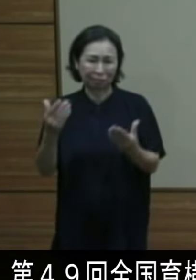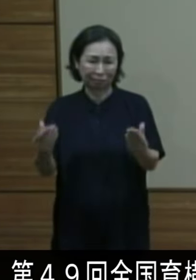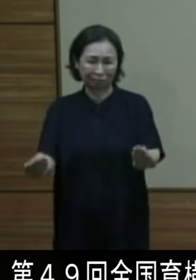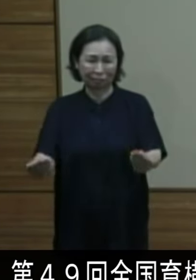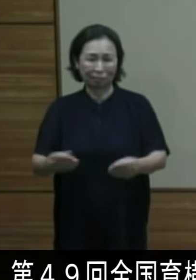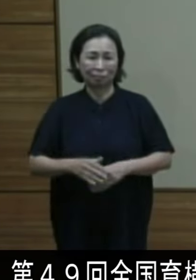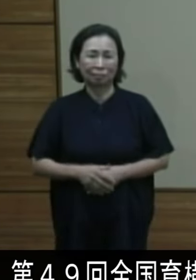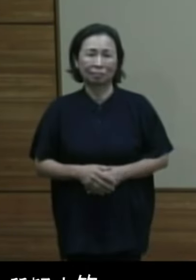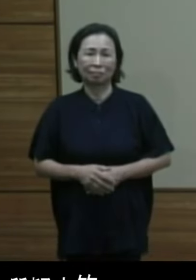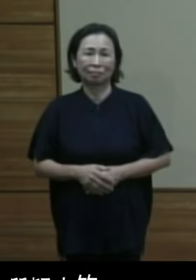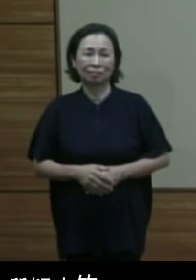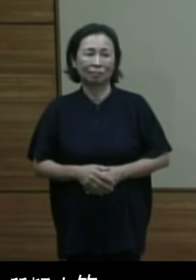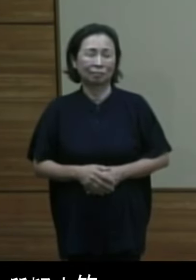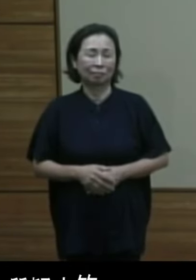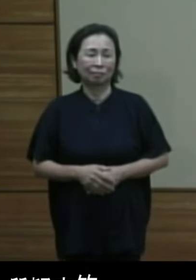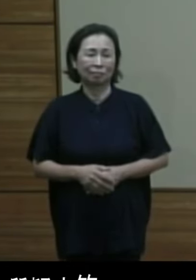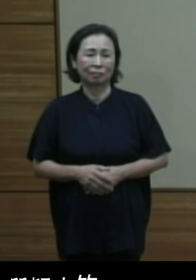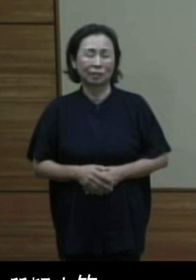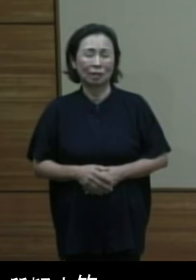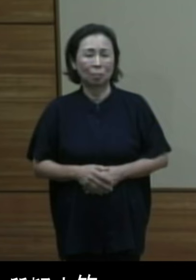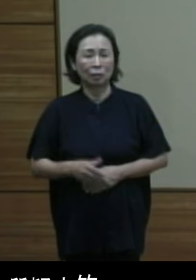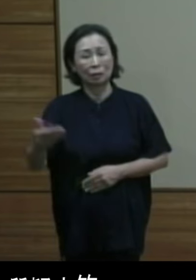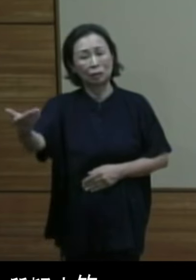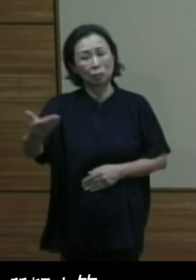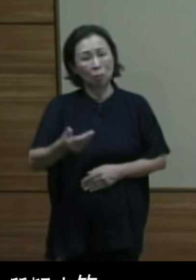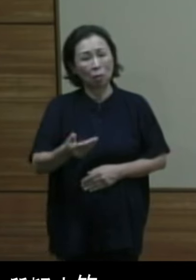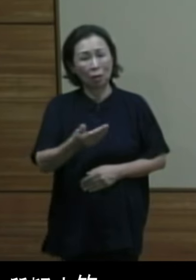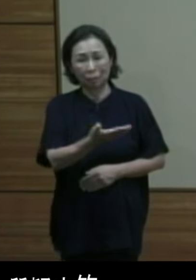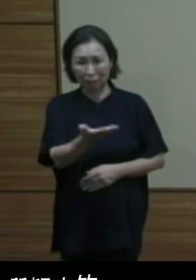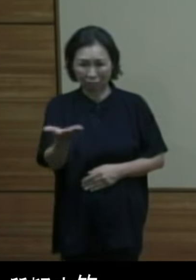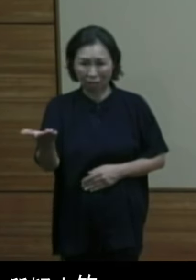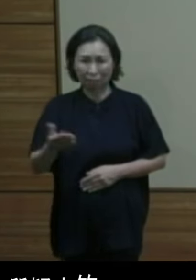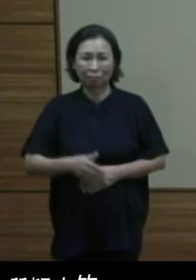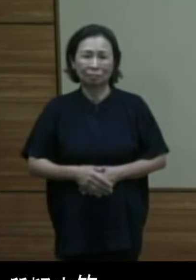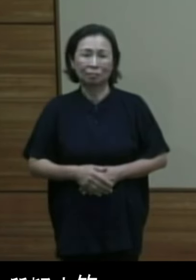。 それではご質問をお受けします。